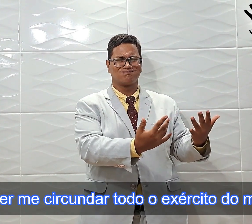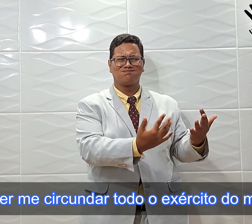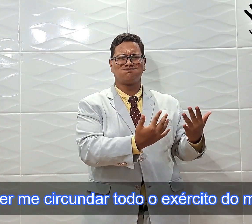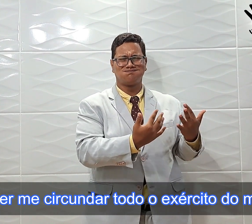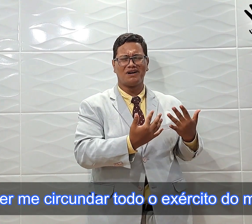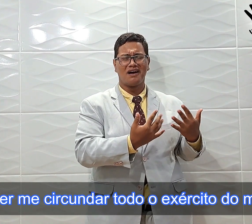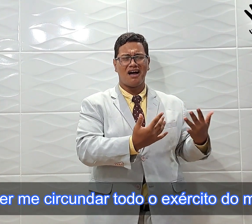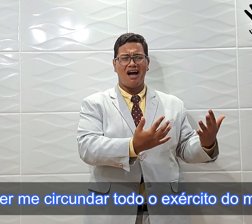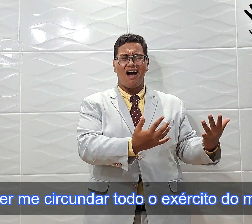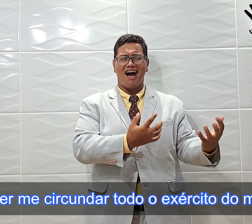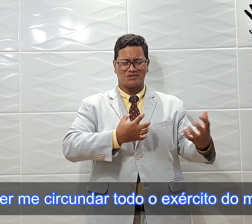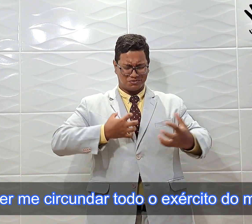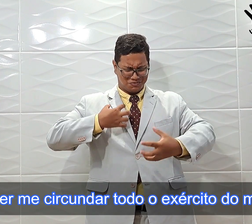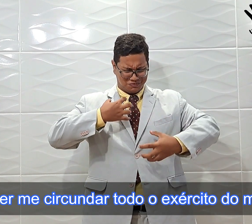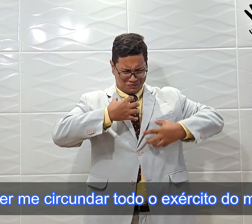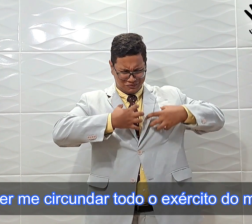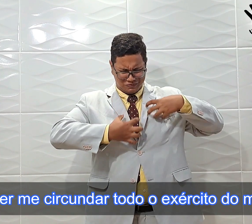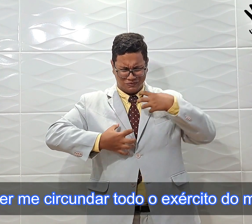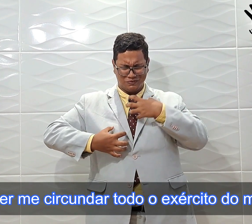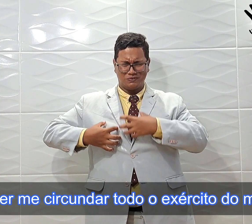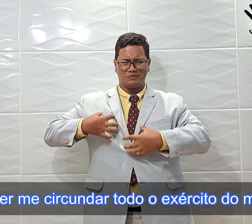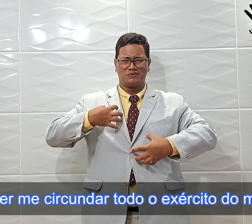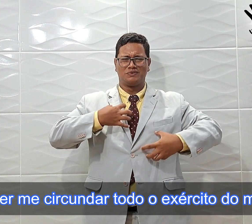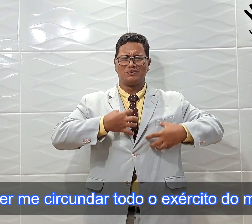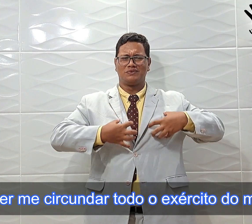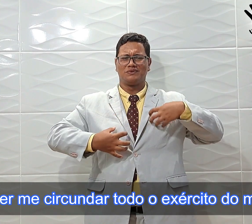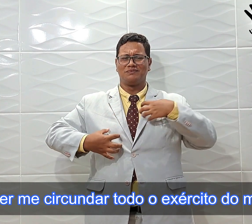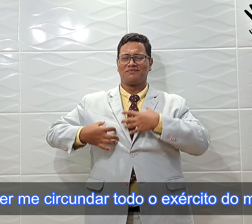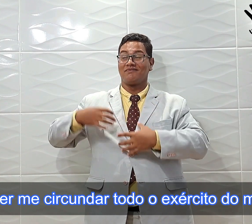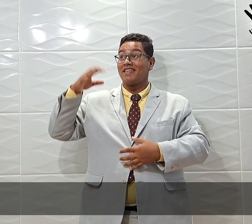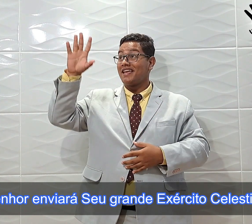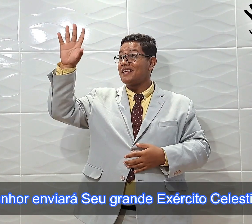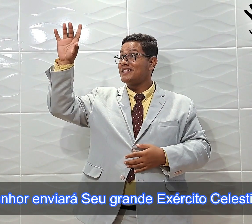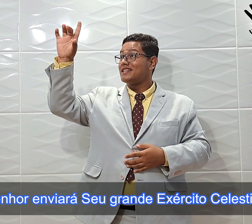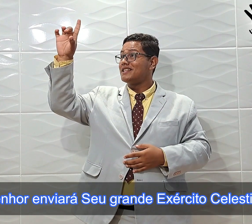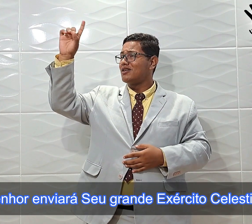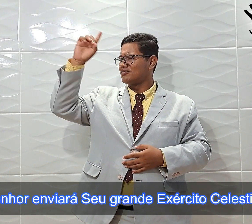exército do mal. O Senhor